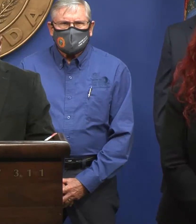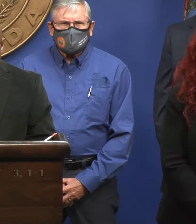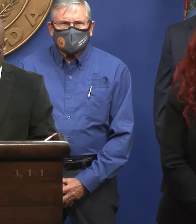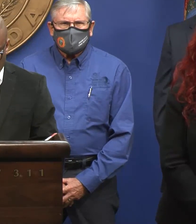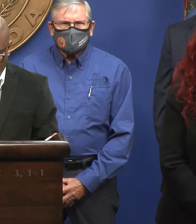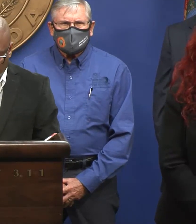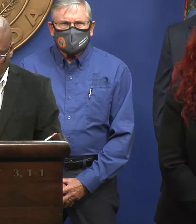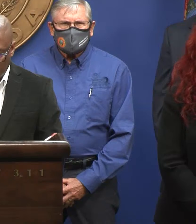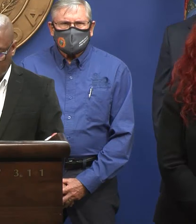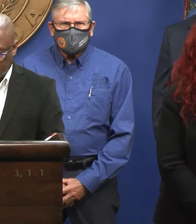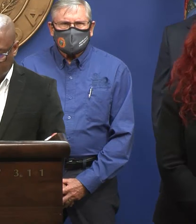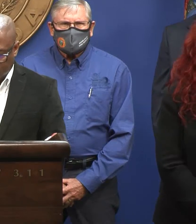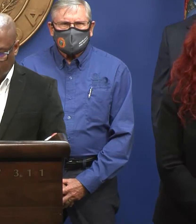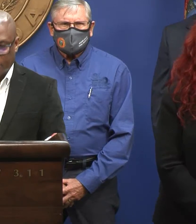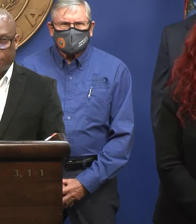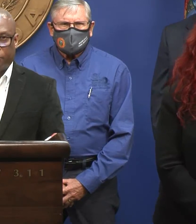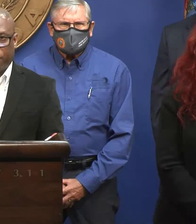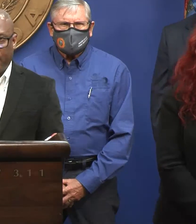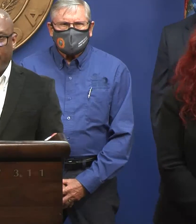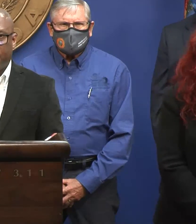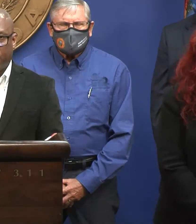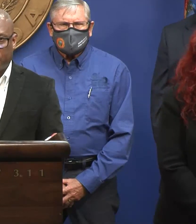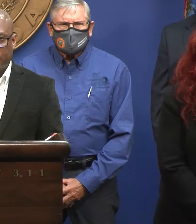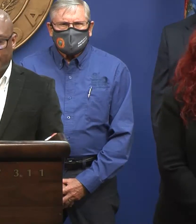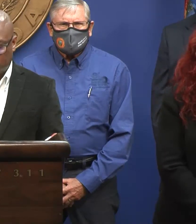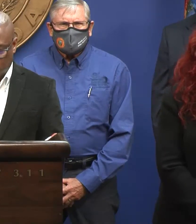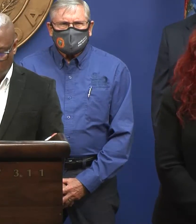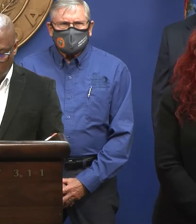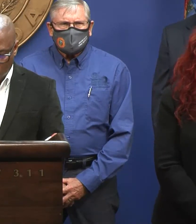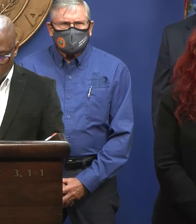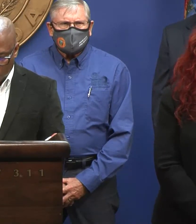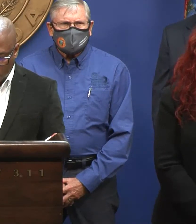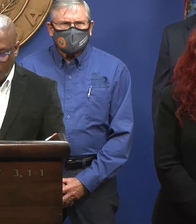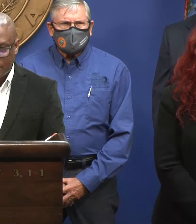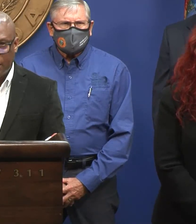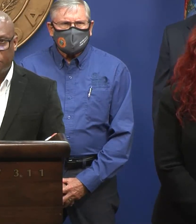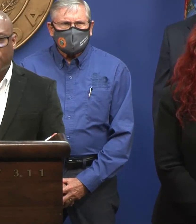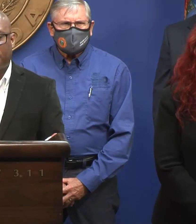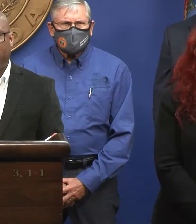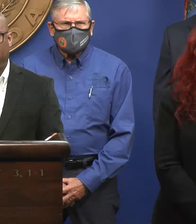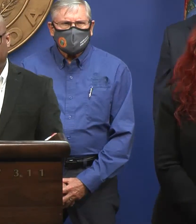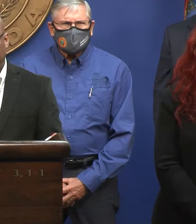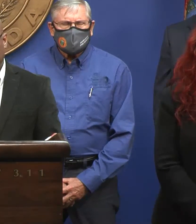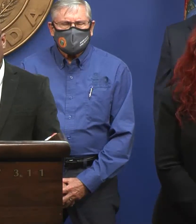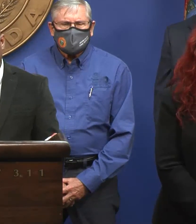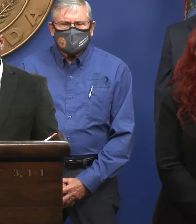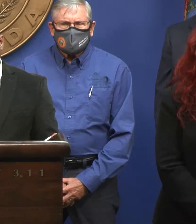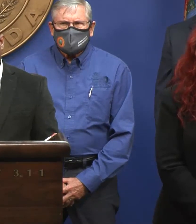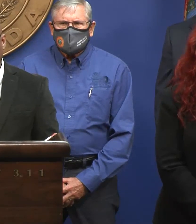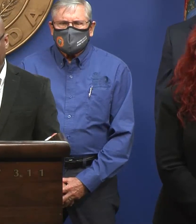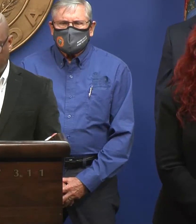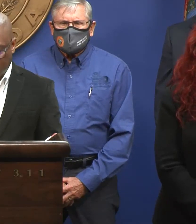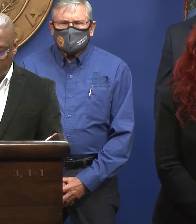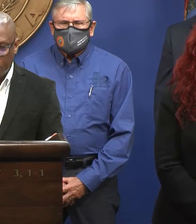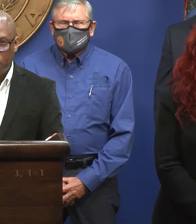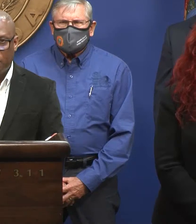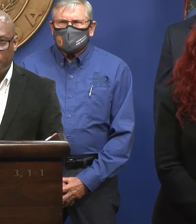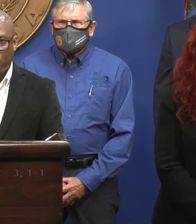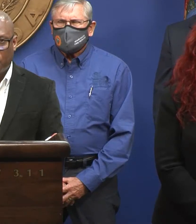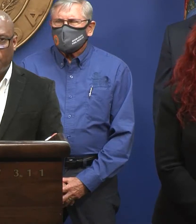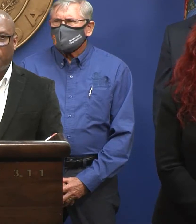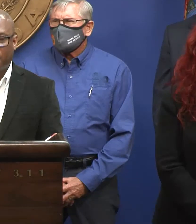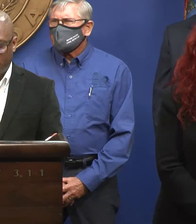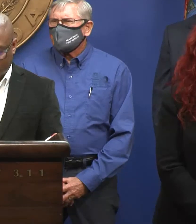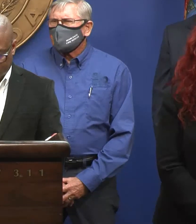aller dans le centre ou bien tout le monde qui veut protéger tête, il prend vaccin pour être capable de protéger eux-mêmes et les gens